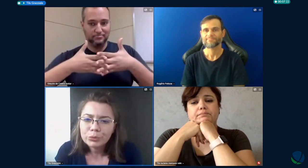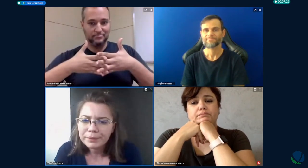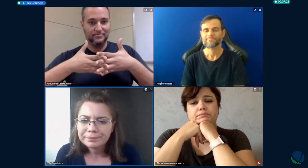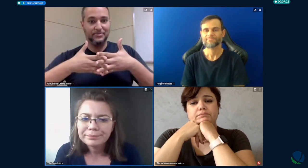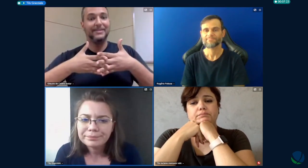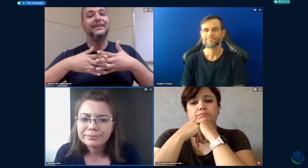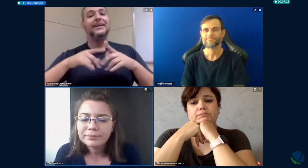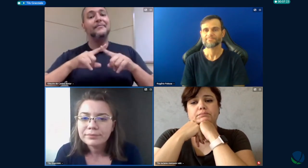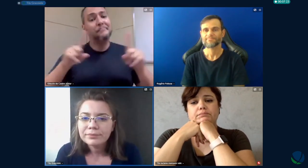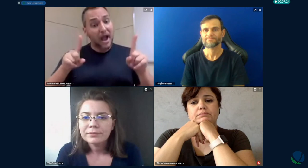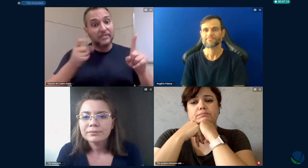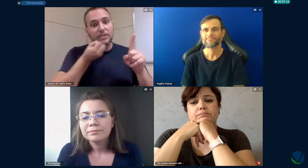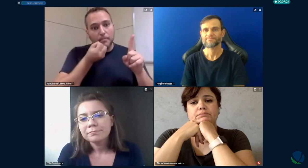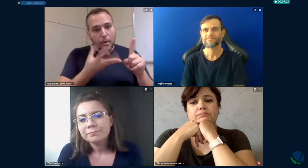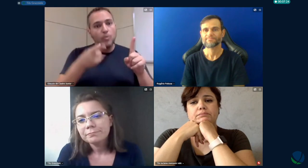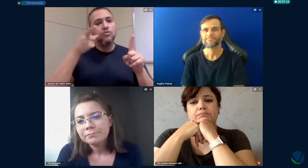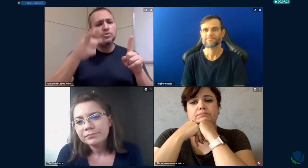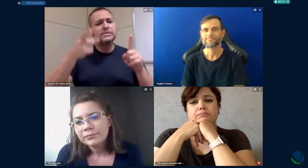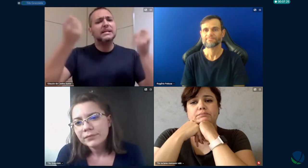autônoma.